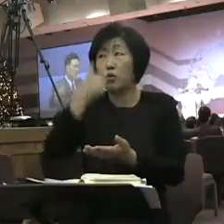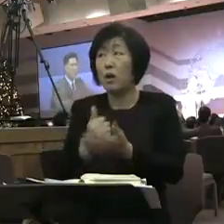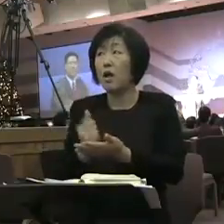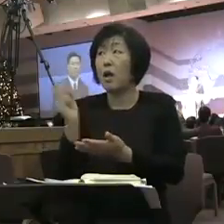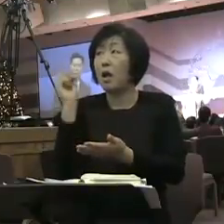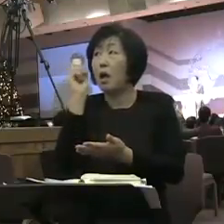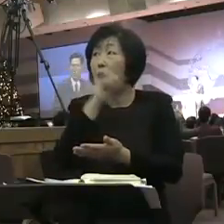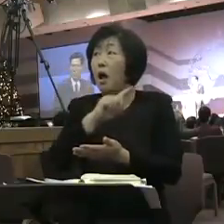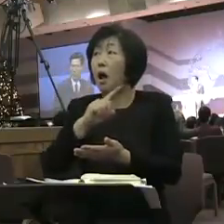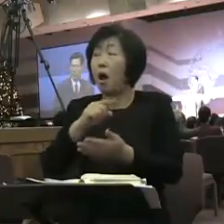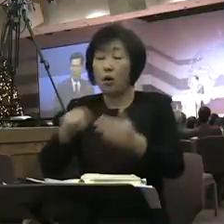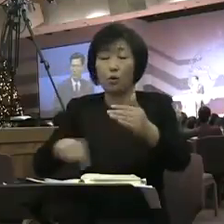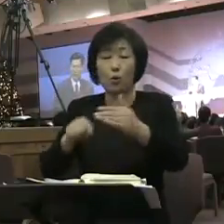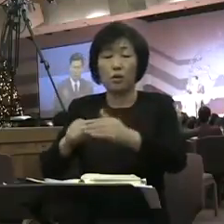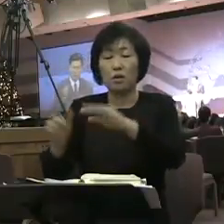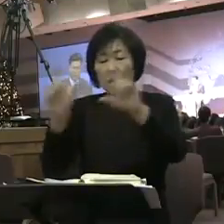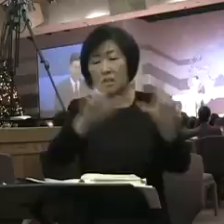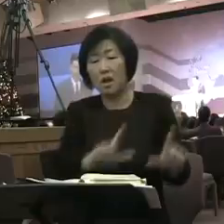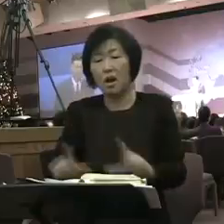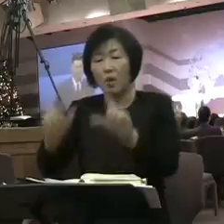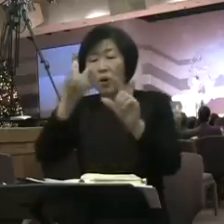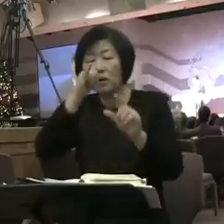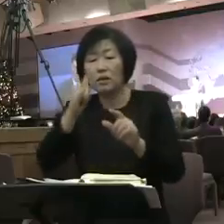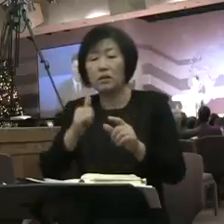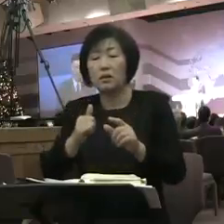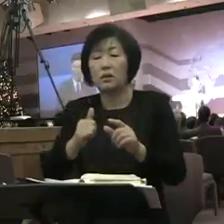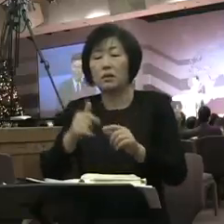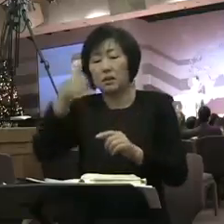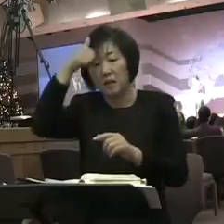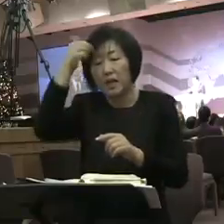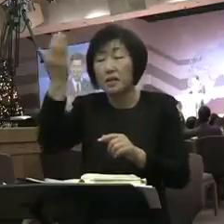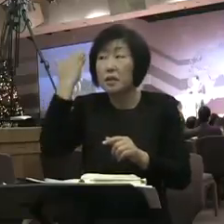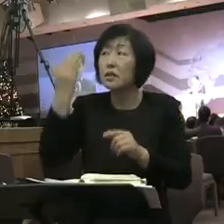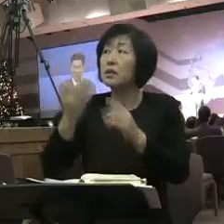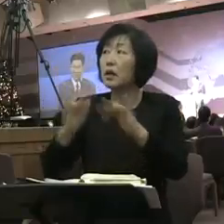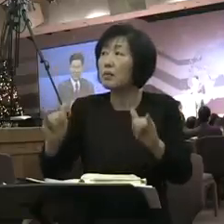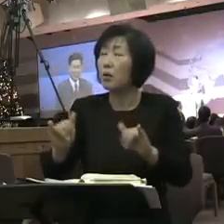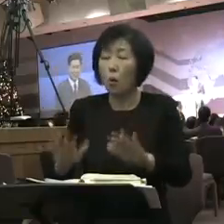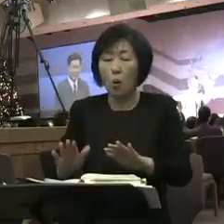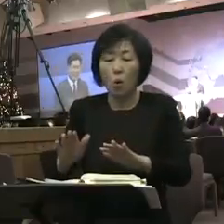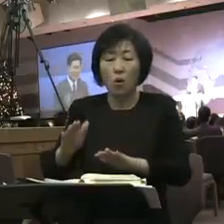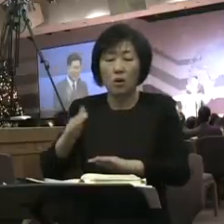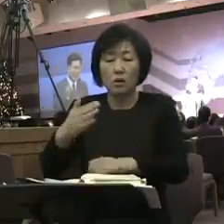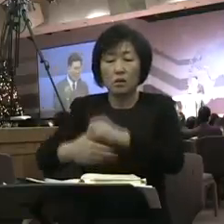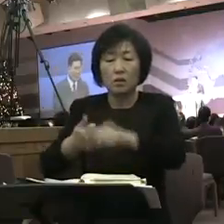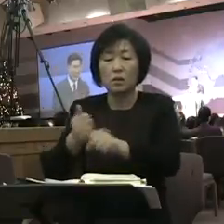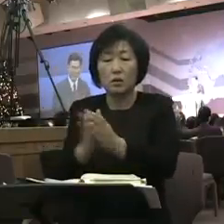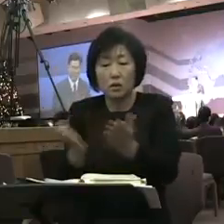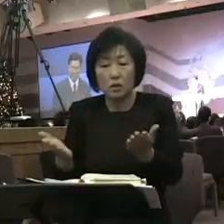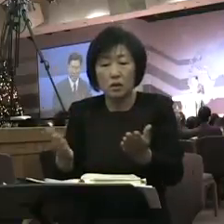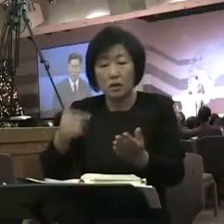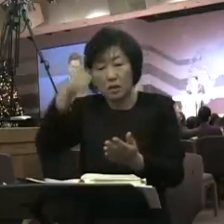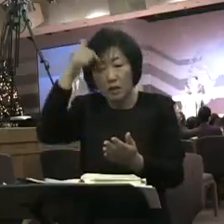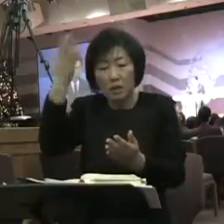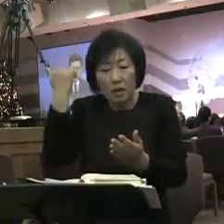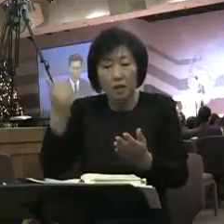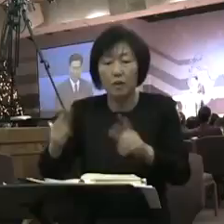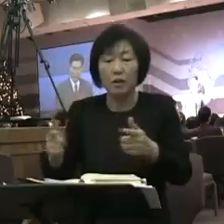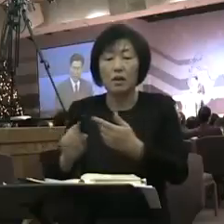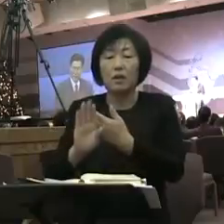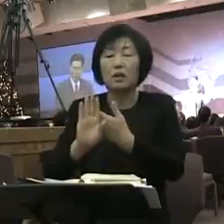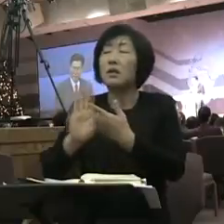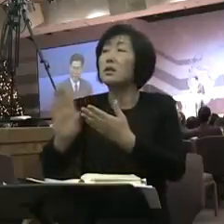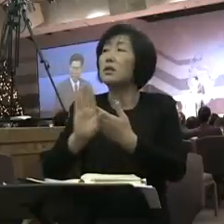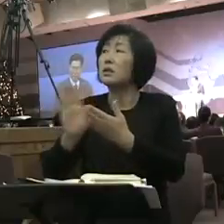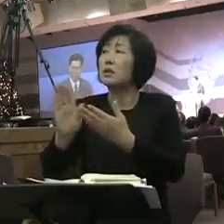그 비참한 우리의 모습들, 그것이 바로 옛사람이에요. 근데 오늘 성경에서 얘기하는 것은 그 옛사람에 대한 얘기가 아니고